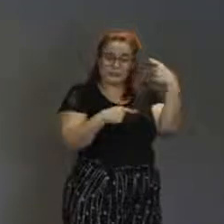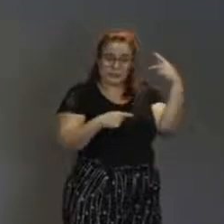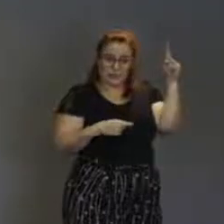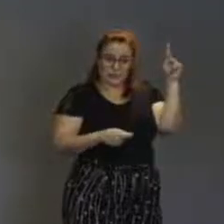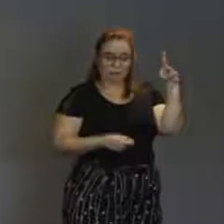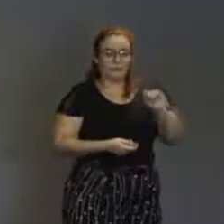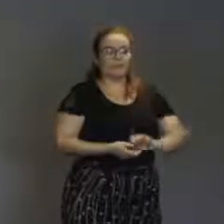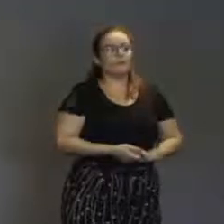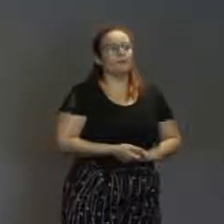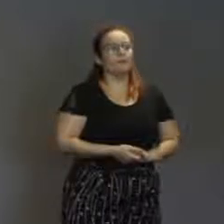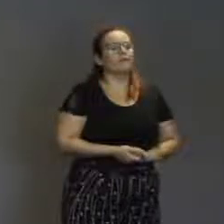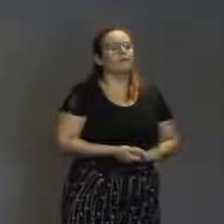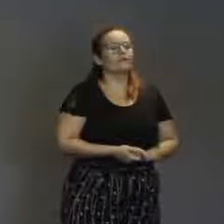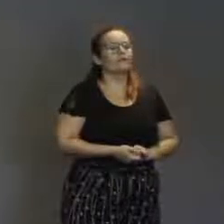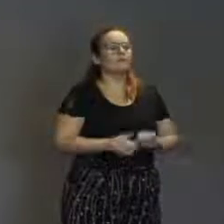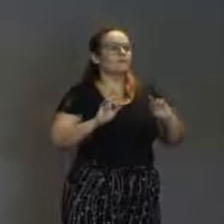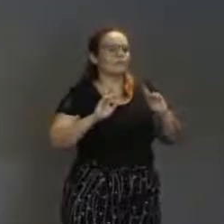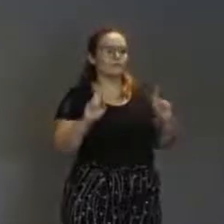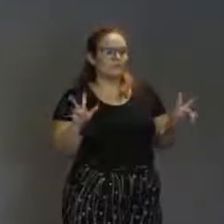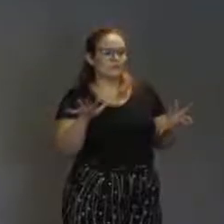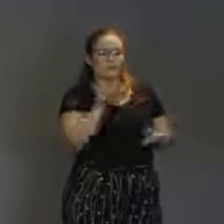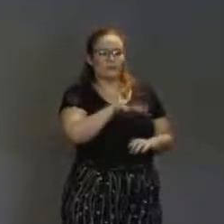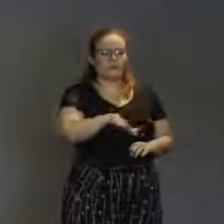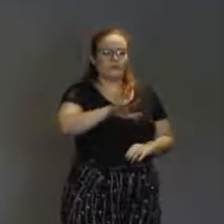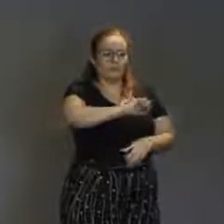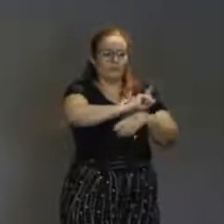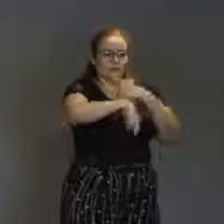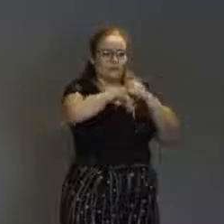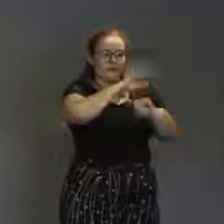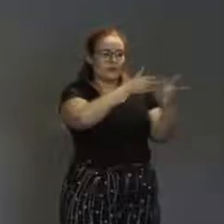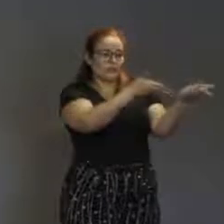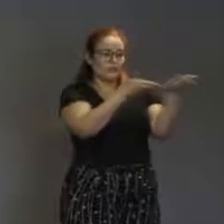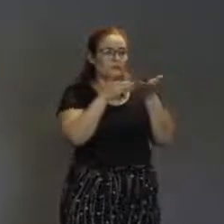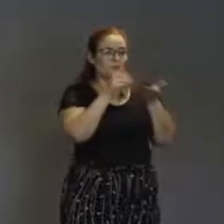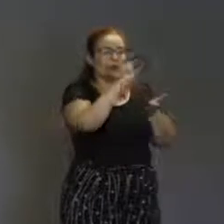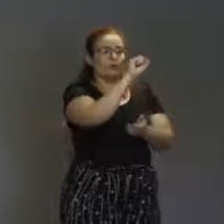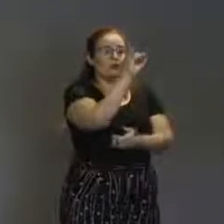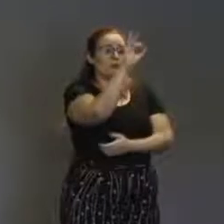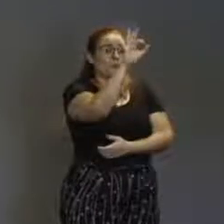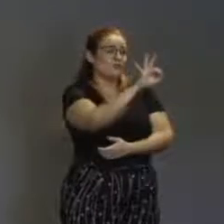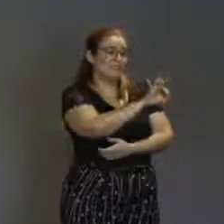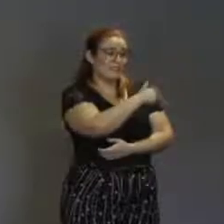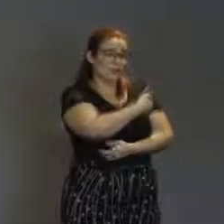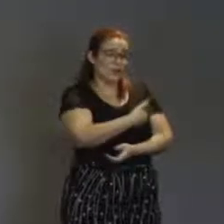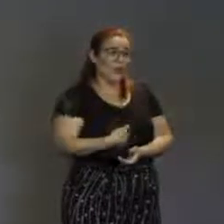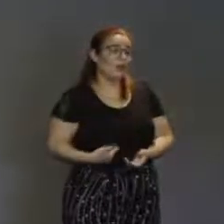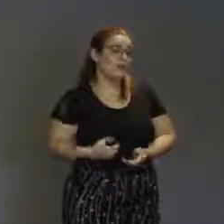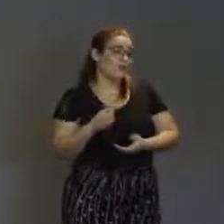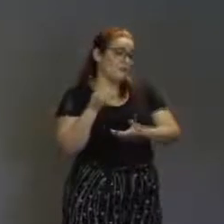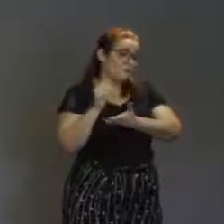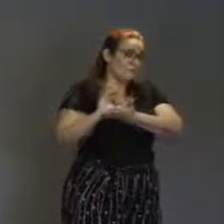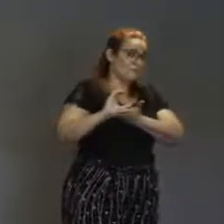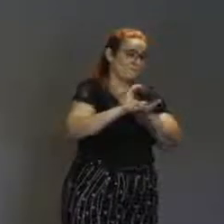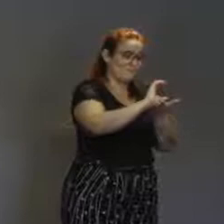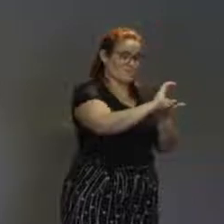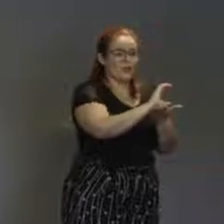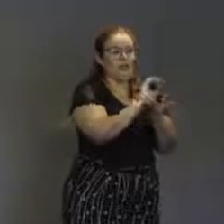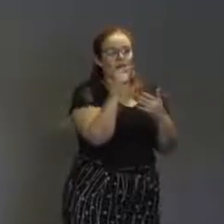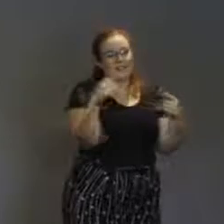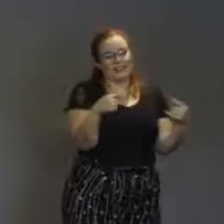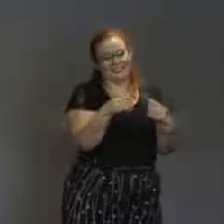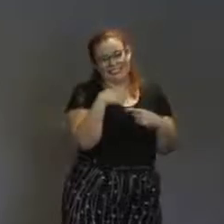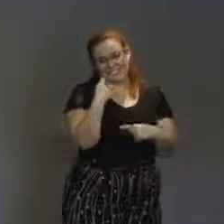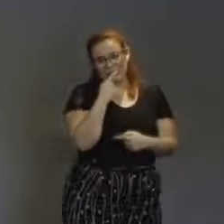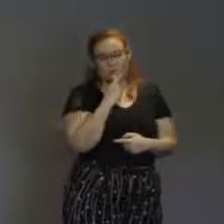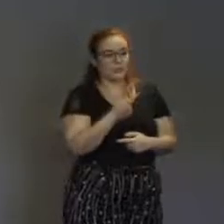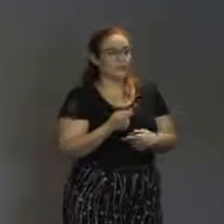muito inusitado frente ao cenário de inovação tradicional, eles recebem 80% de verbas privadas, o que tem a ver com o que a gente está discutindo, e 20% de